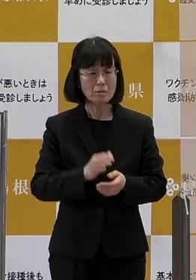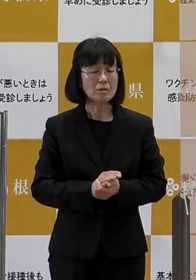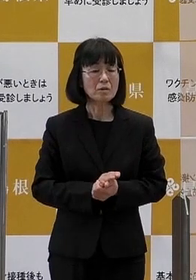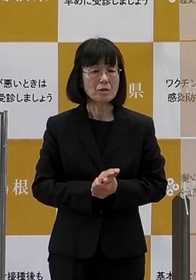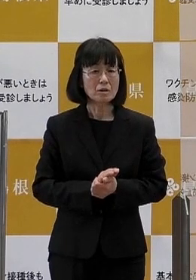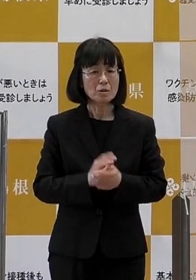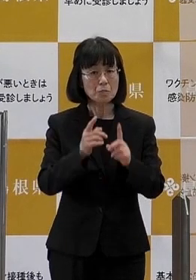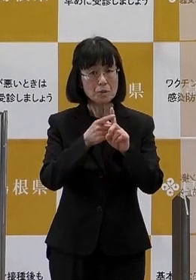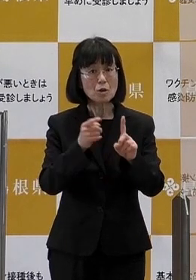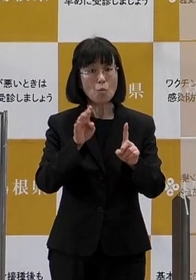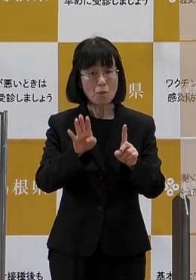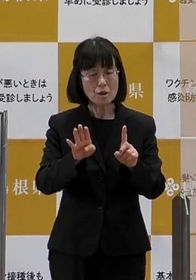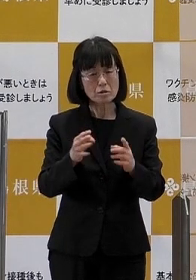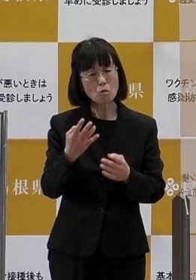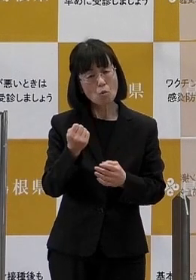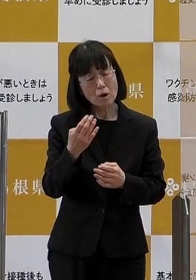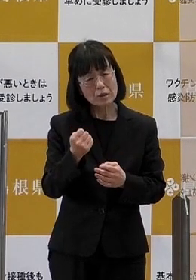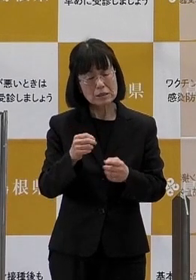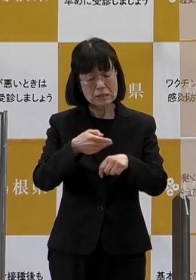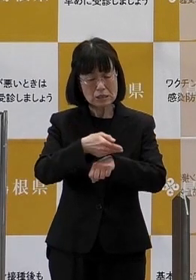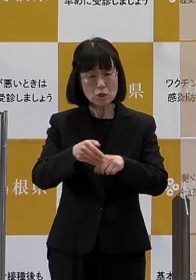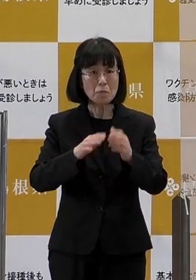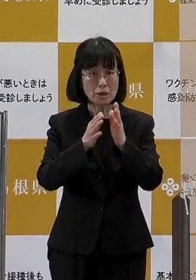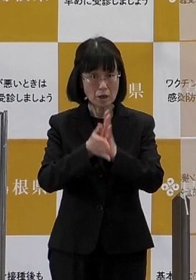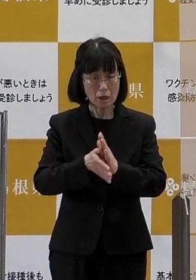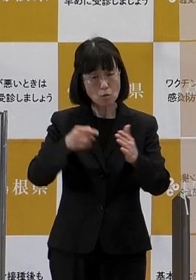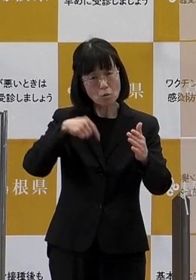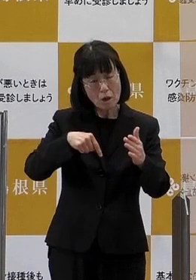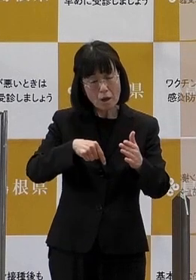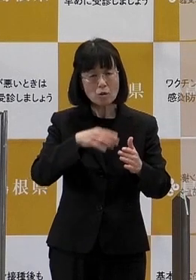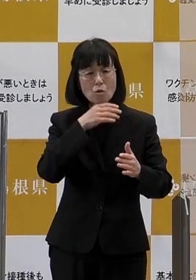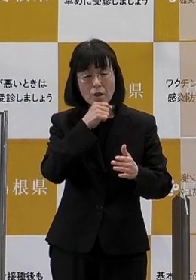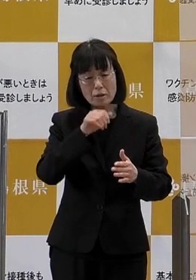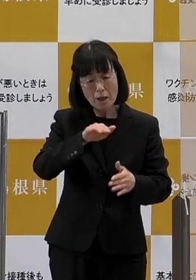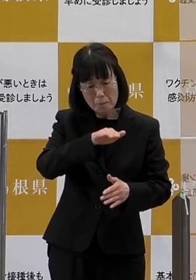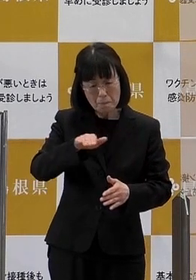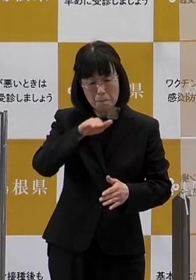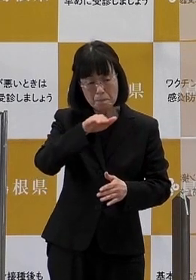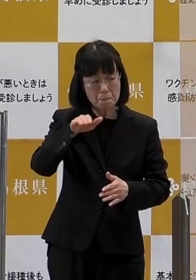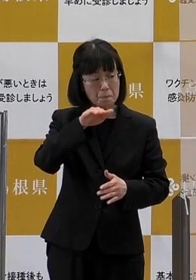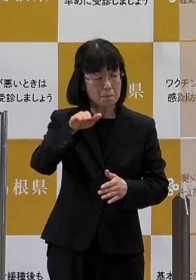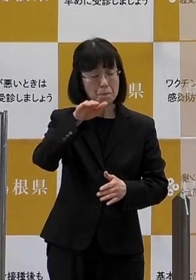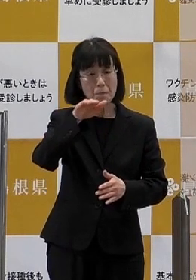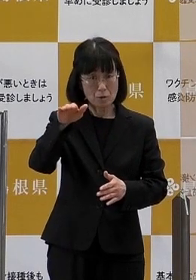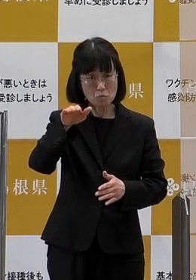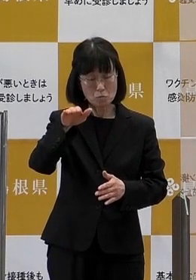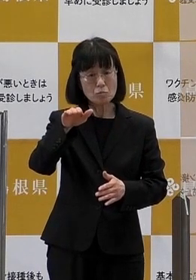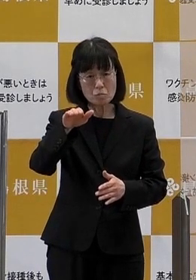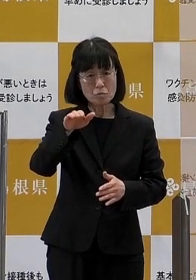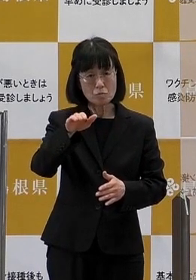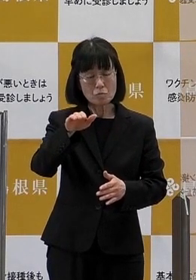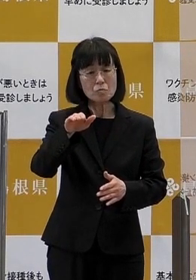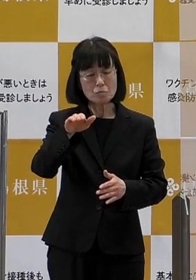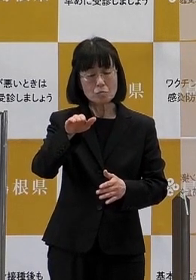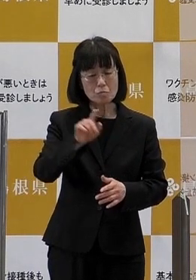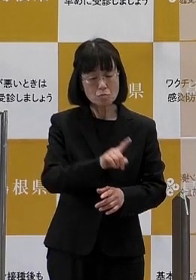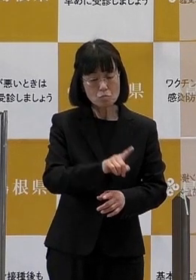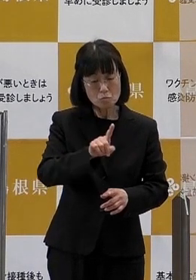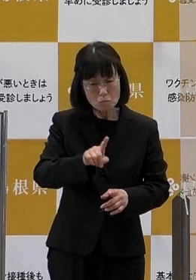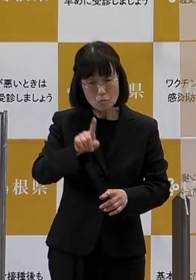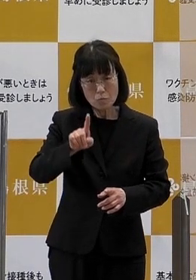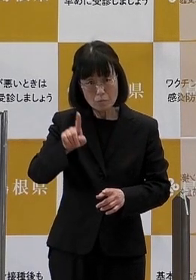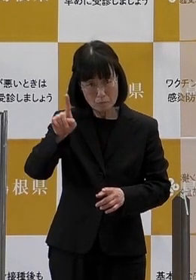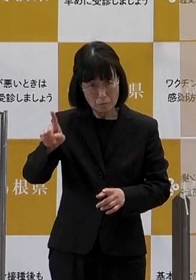4ページ目の数字は、県内全体の年代別で見た直近1週間の人口10万人当たりの推移であります。